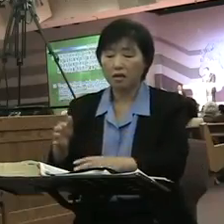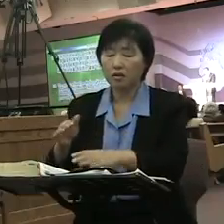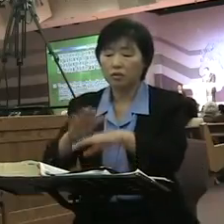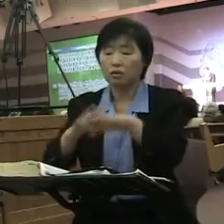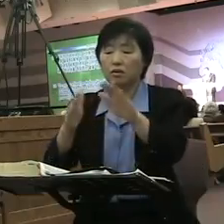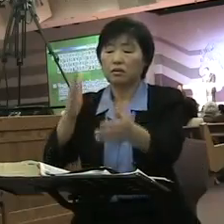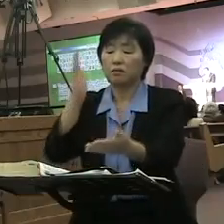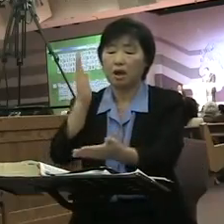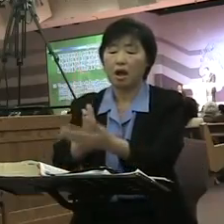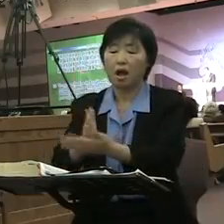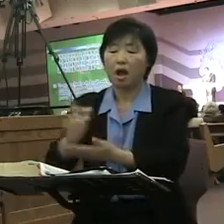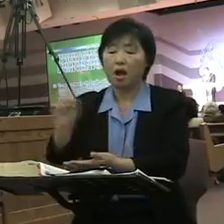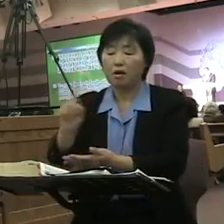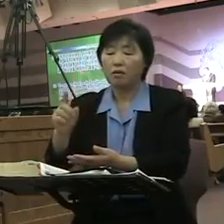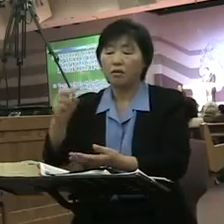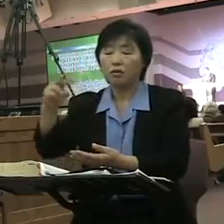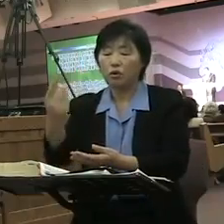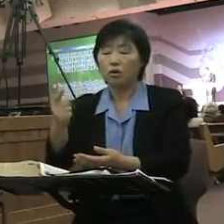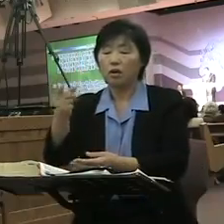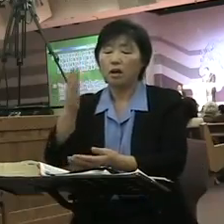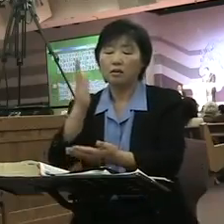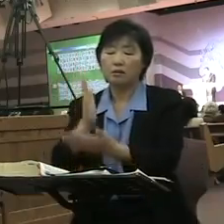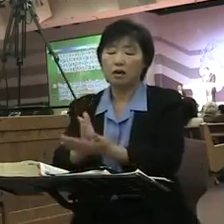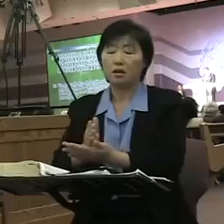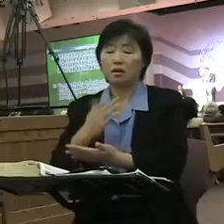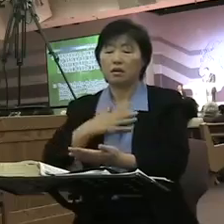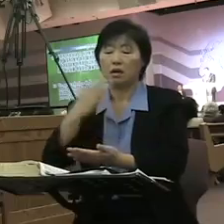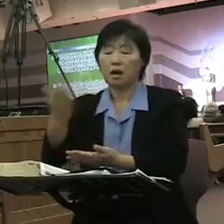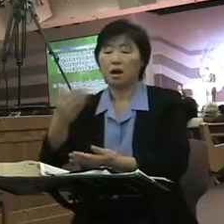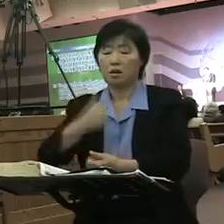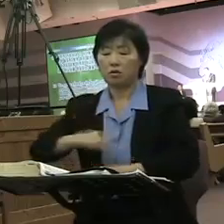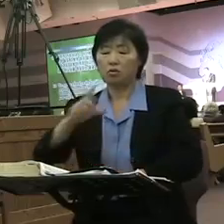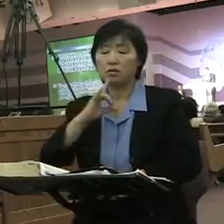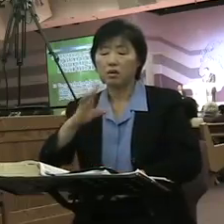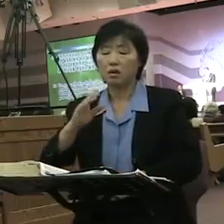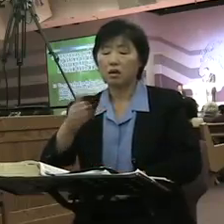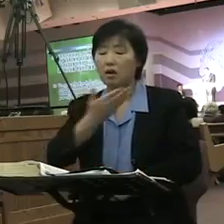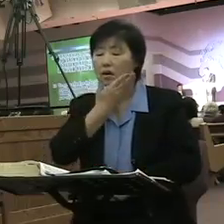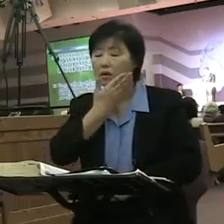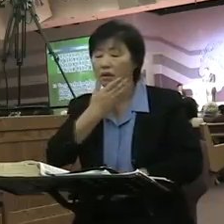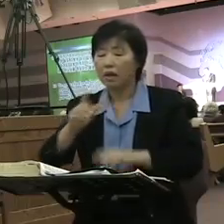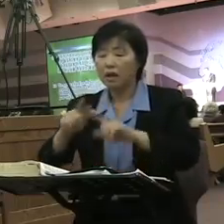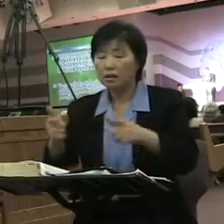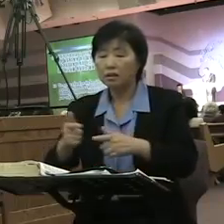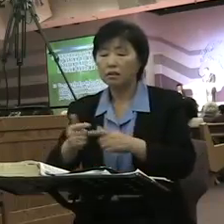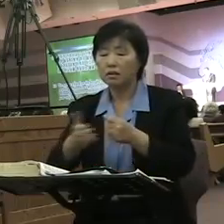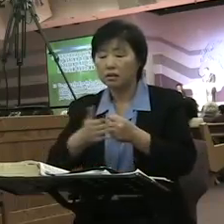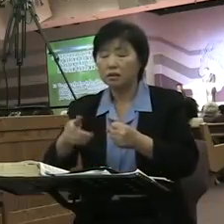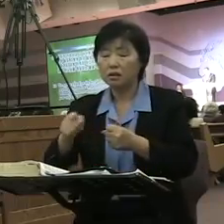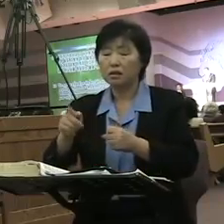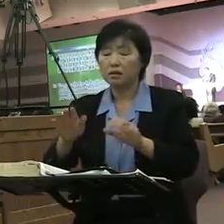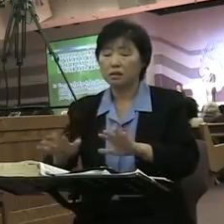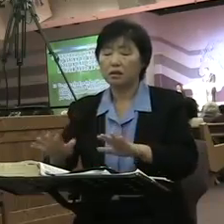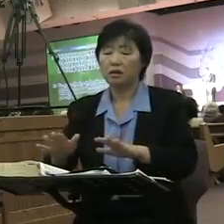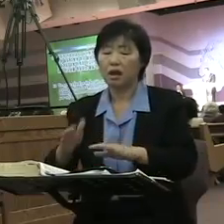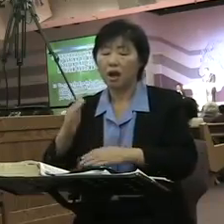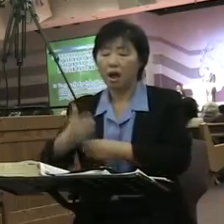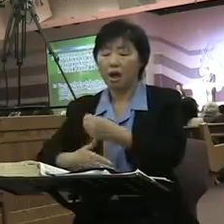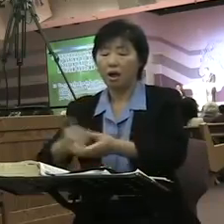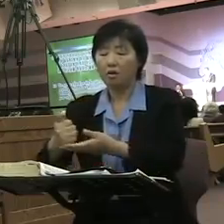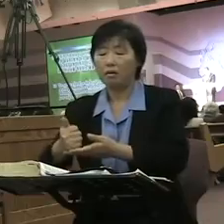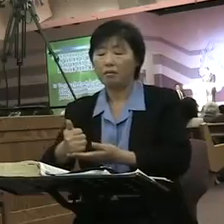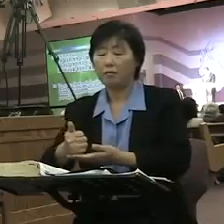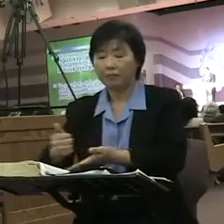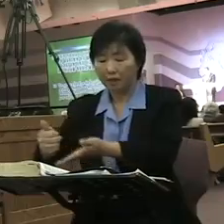대지 말라. 아무 일도 그에게 하지 말라. 내가 내 아들 내 독자라도 내게 아끼지 아니하였으니 내가 이제야 내가